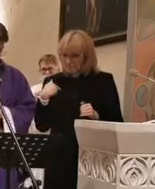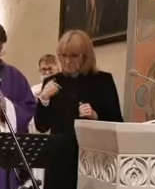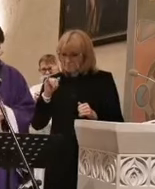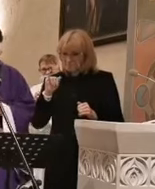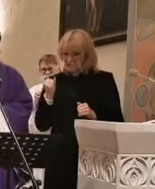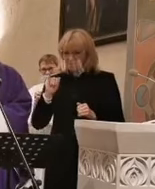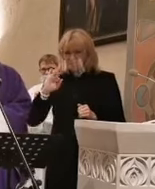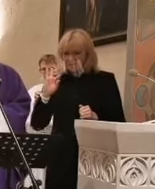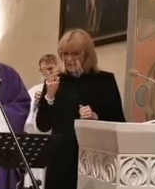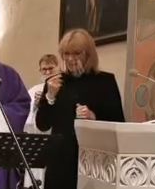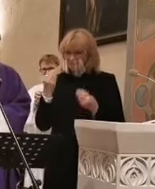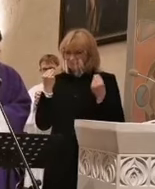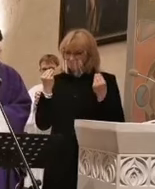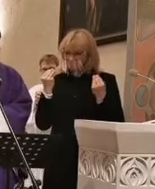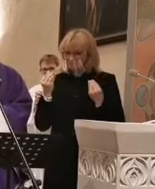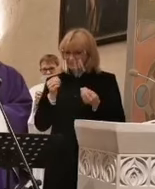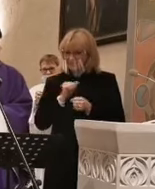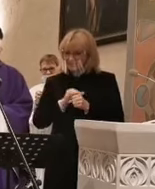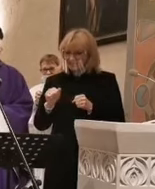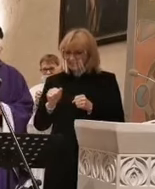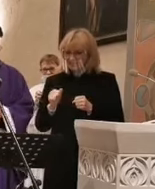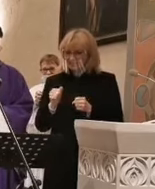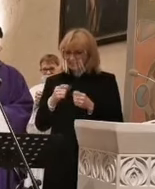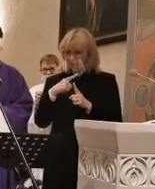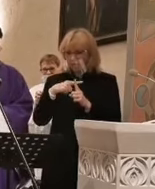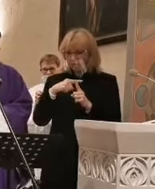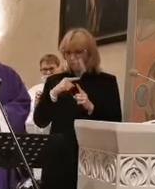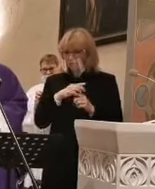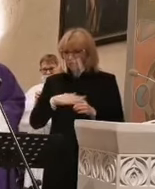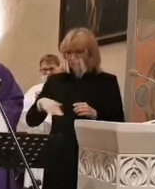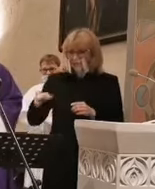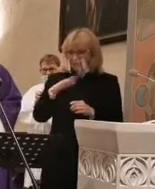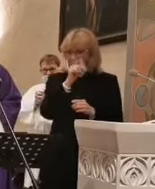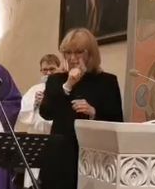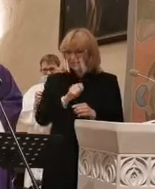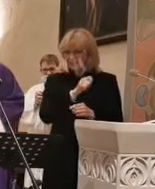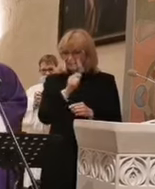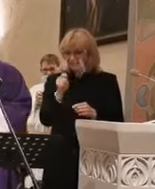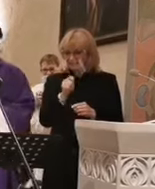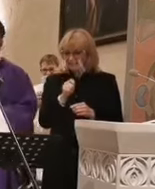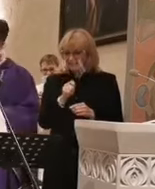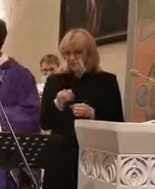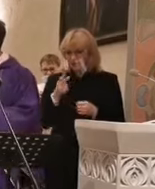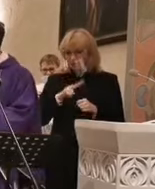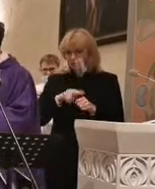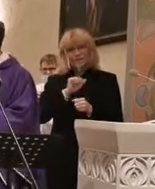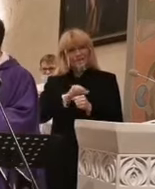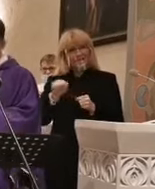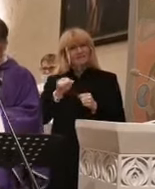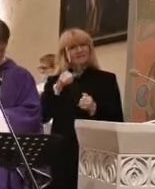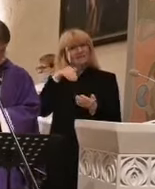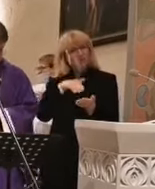mostra quanto sia bella e grande la Chiesa Cattolica fondata da Gesù